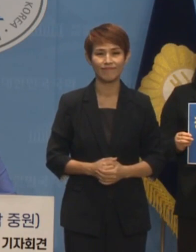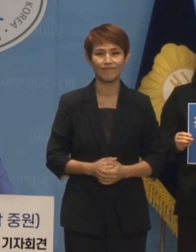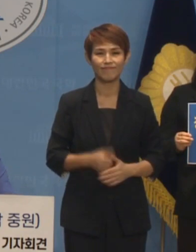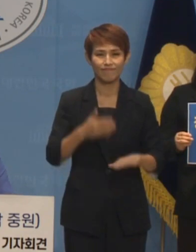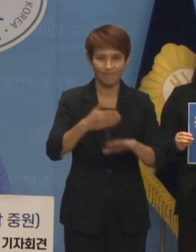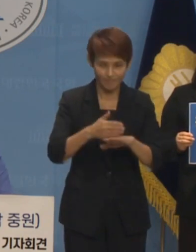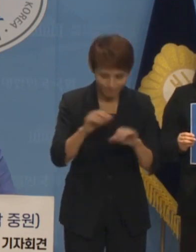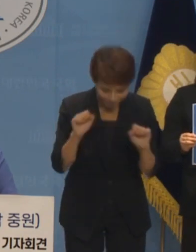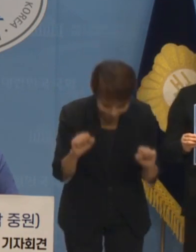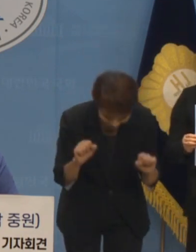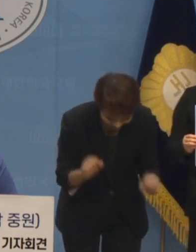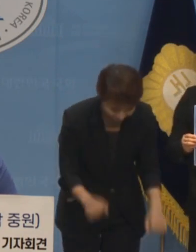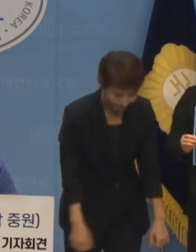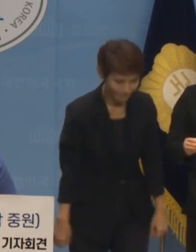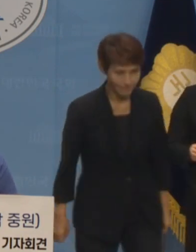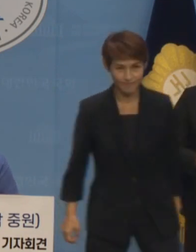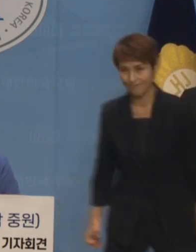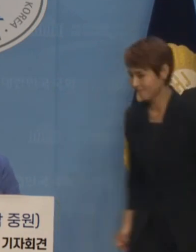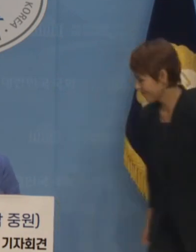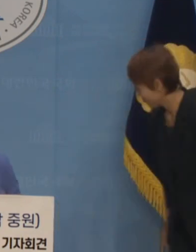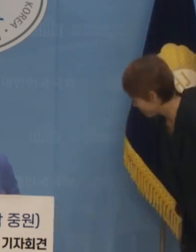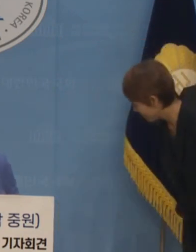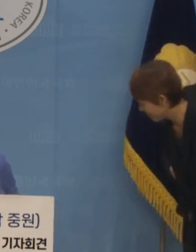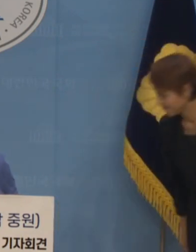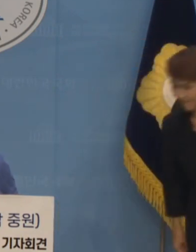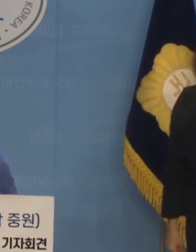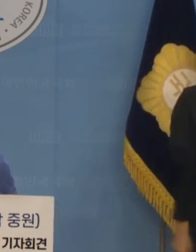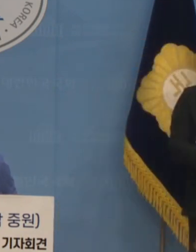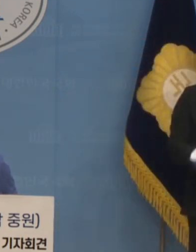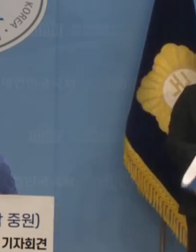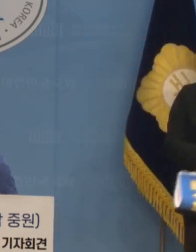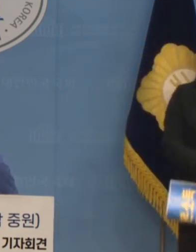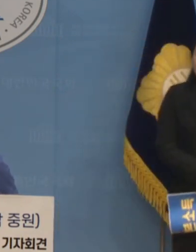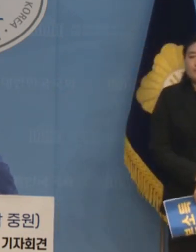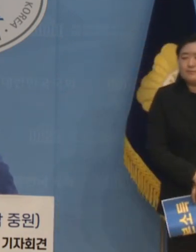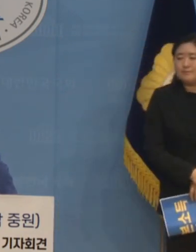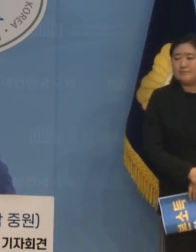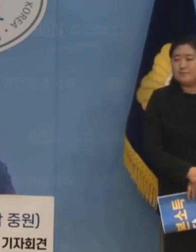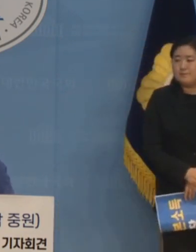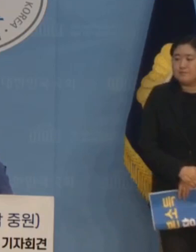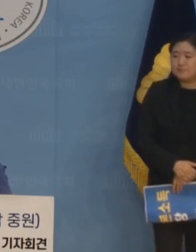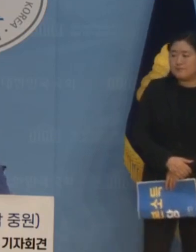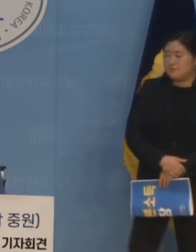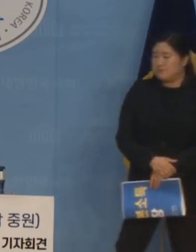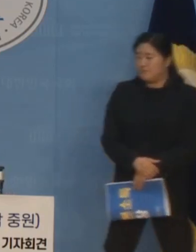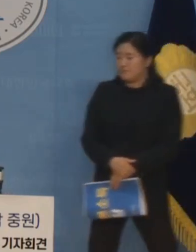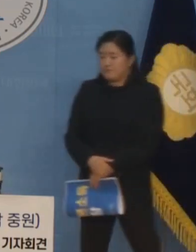감사합니다. 수고하셨습니다.